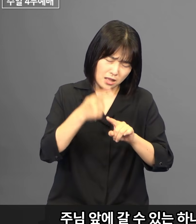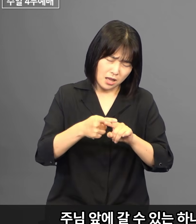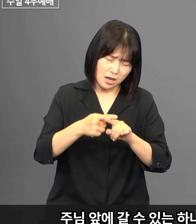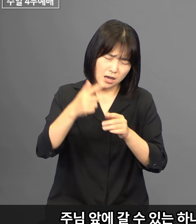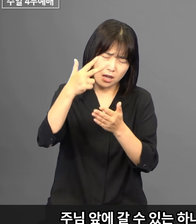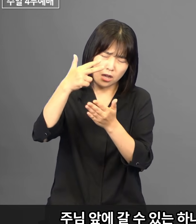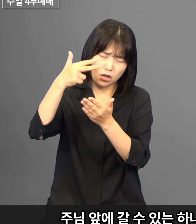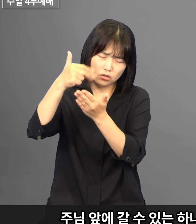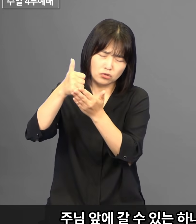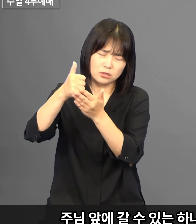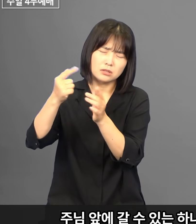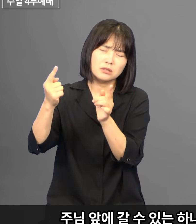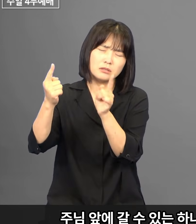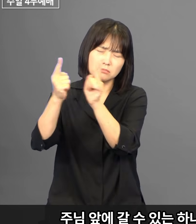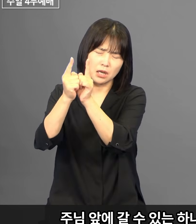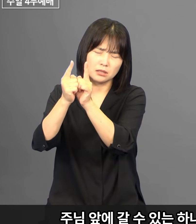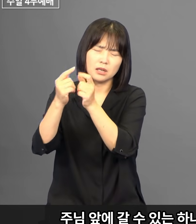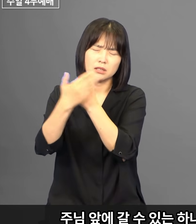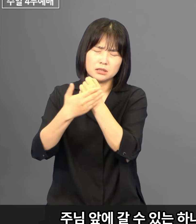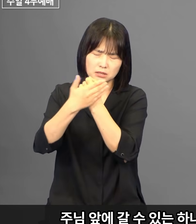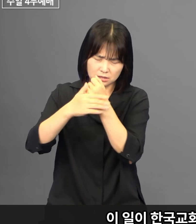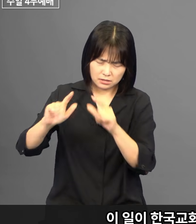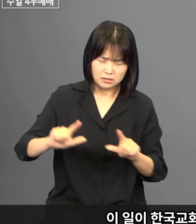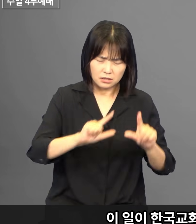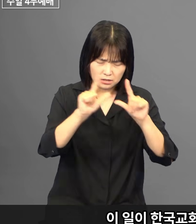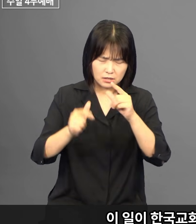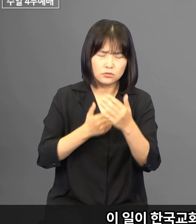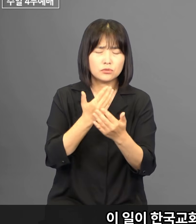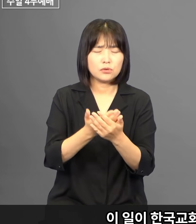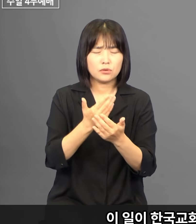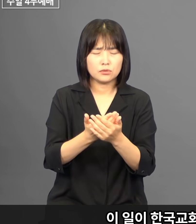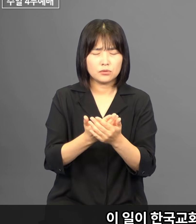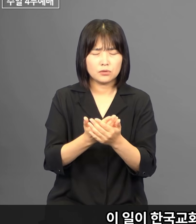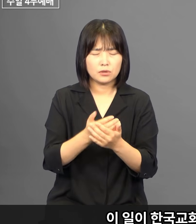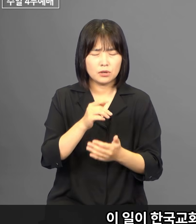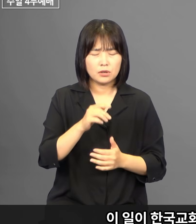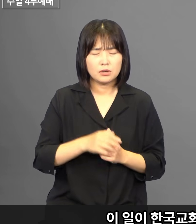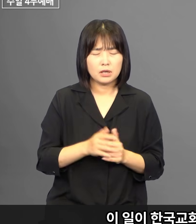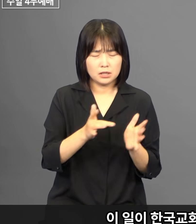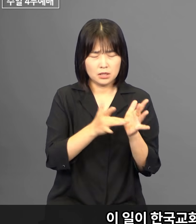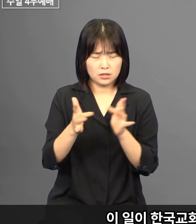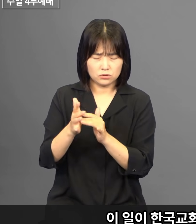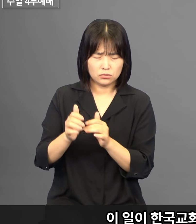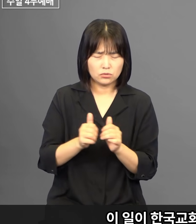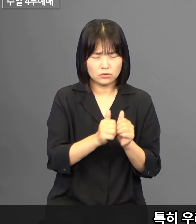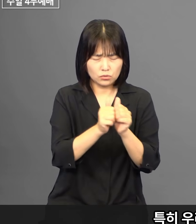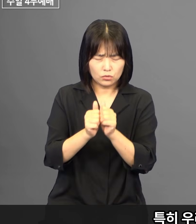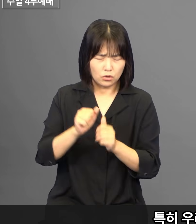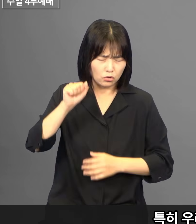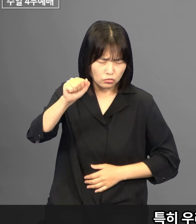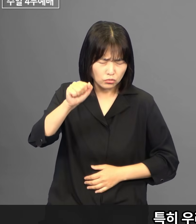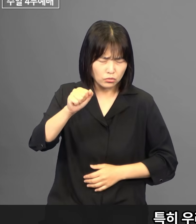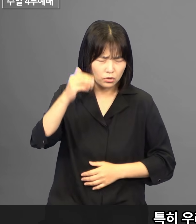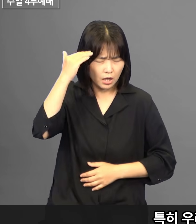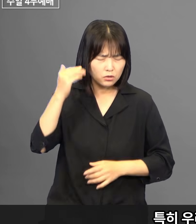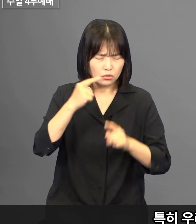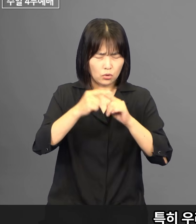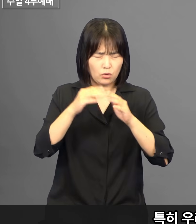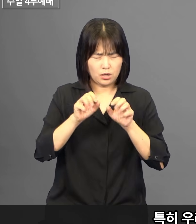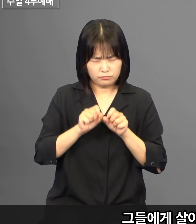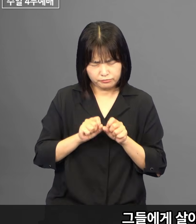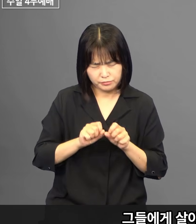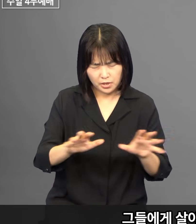은혜의 삶을 살게 주옵소서. 이 일이 한국교회 전체에 퍼져가게 하시고 특히 우리의 다음